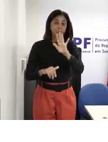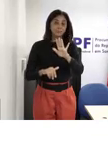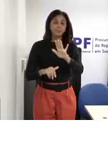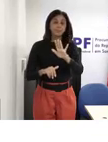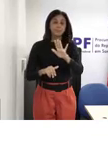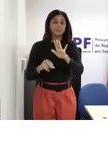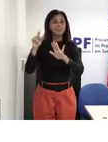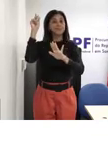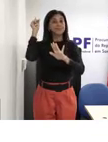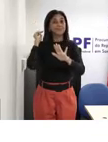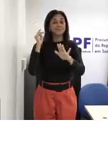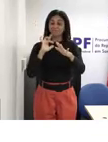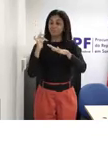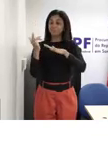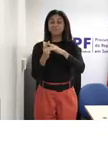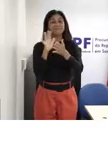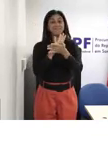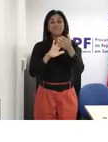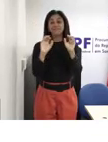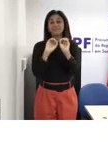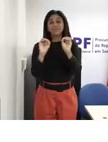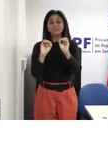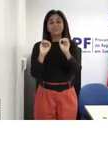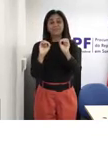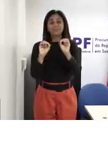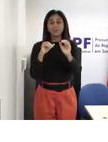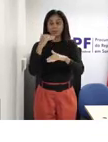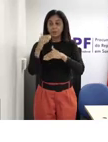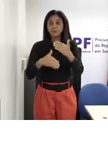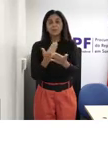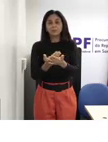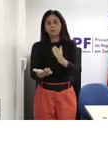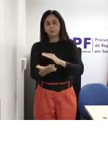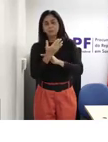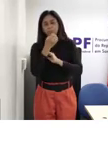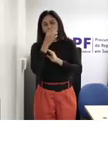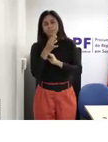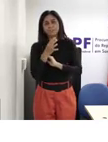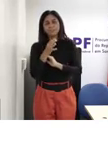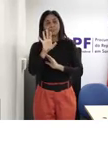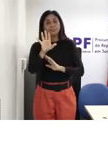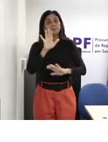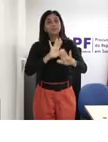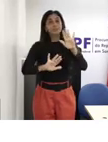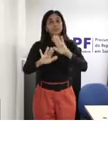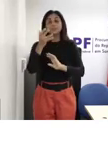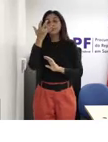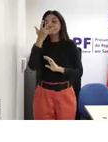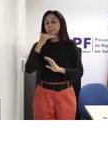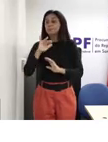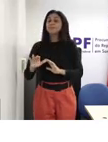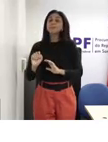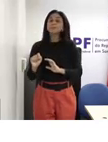sem internet e pras crianças também é uma realidade nós temos o cetic um comitê